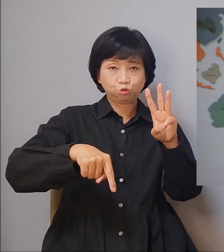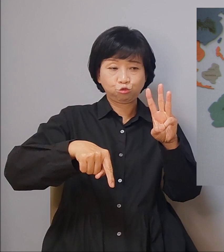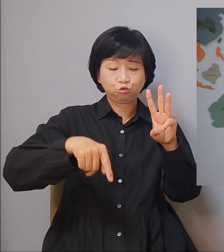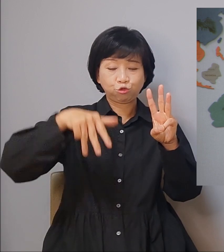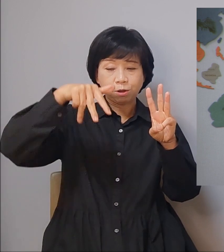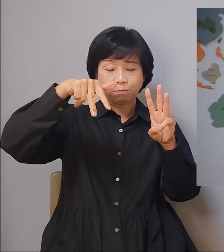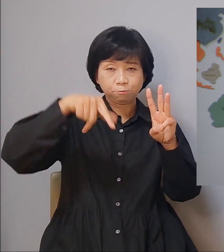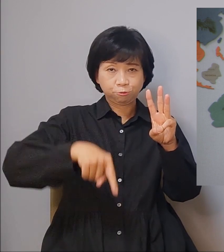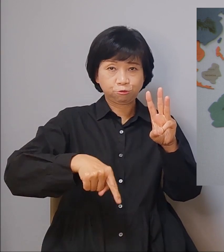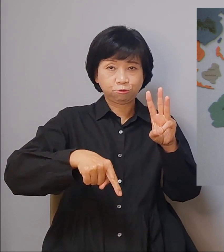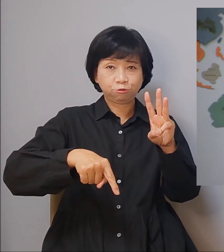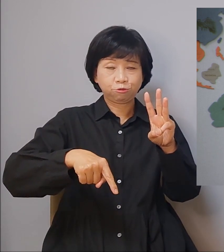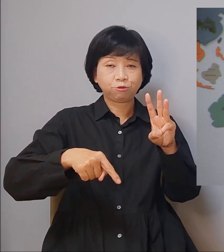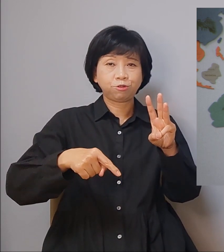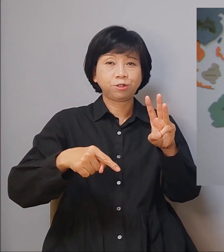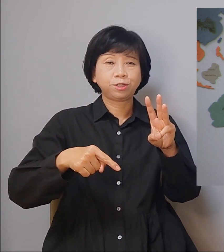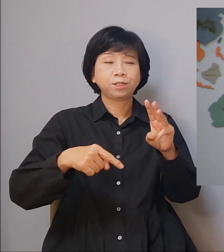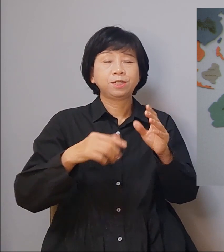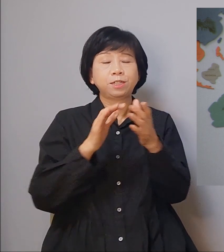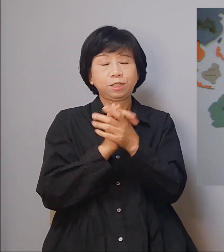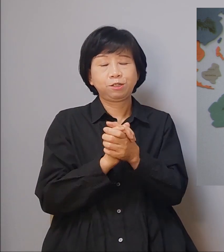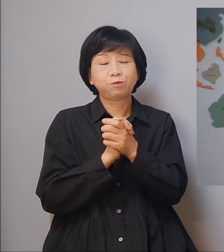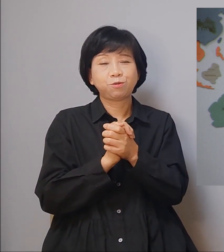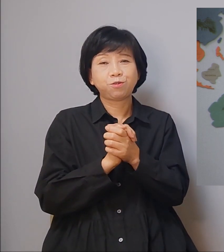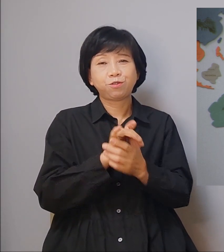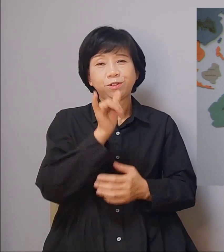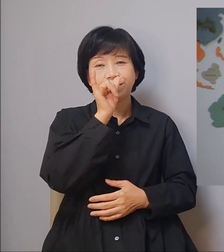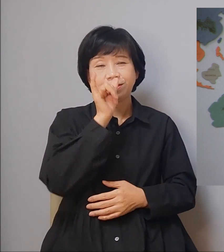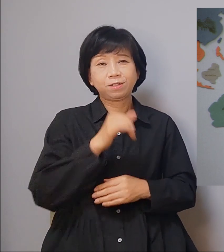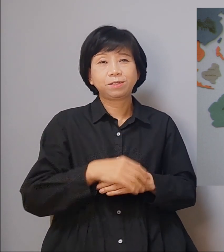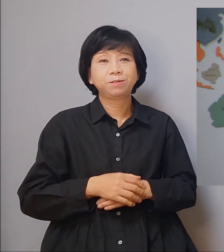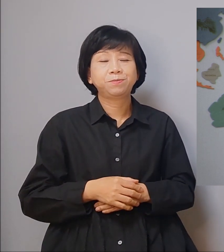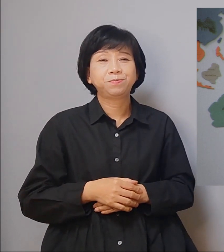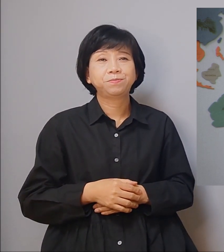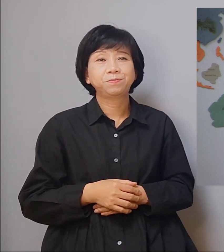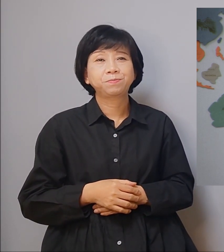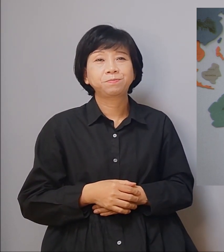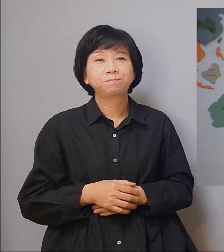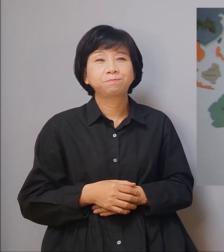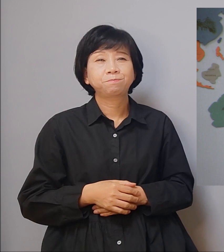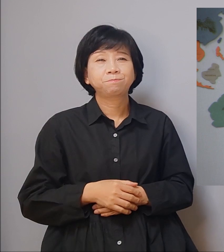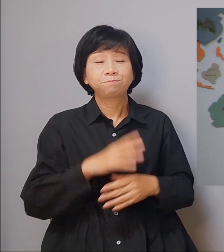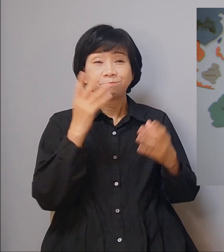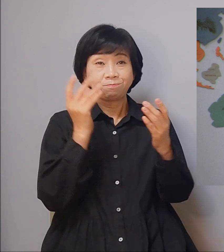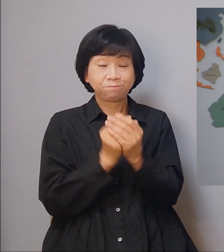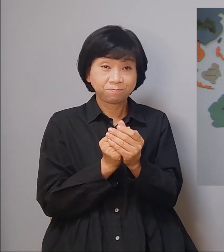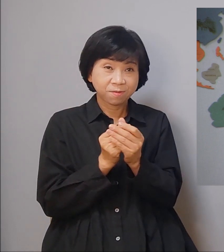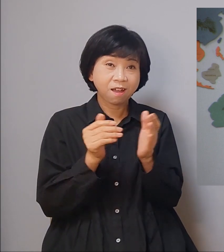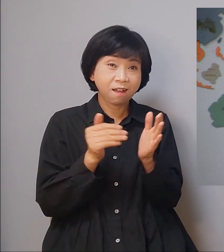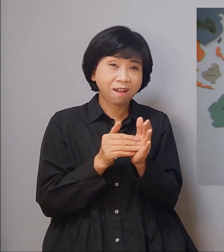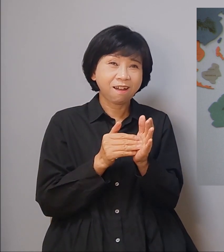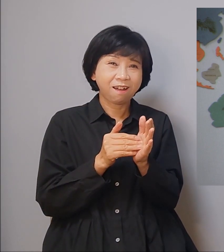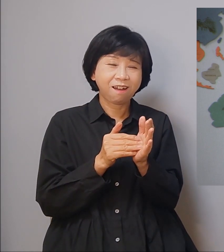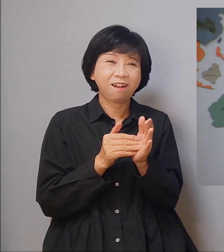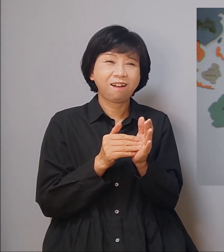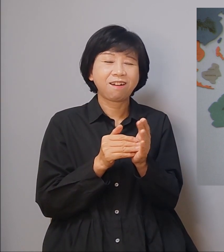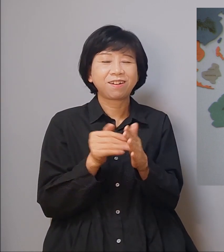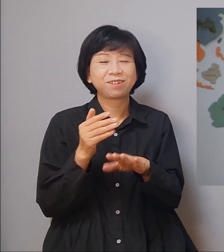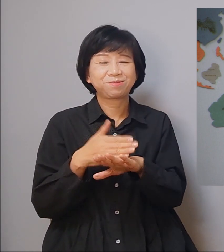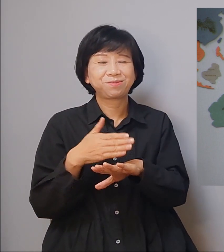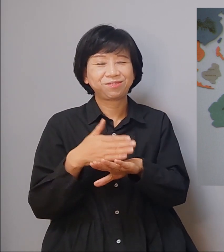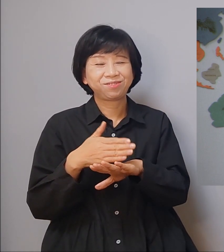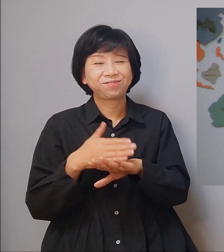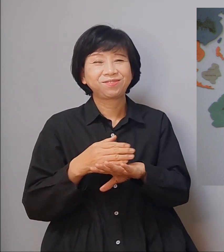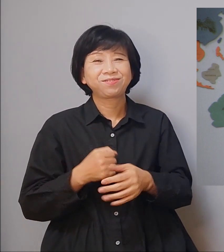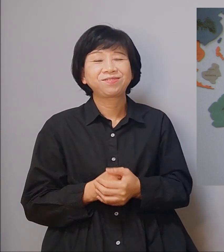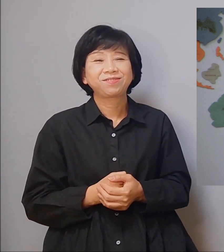그래서 다니엘 기도회가 3주간 은혜 가운데 마쳤습니다. 또 완주하신 분들도 참 많으신 것 같고요.